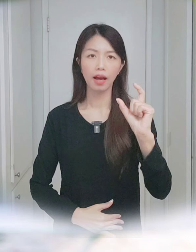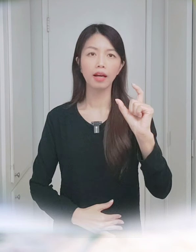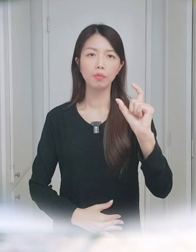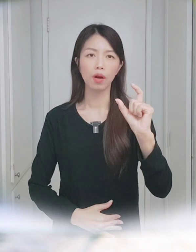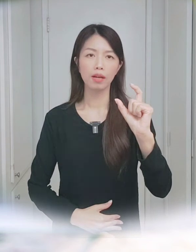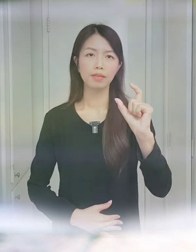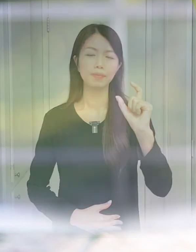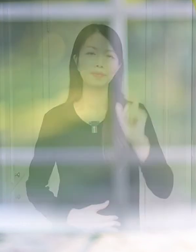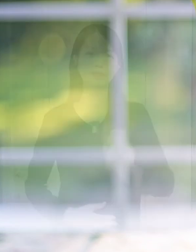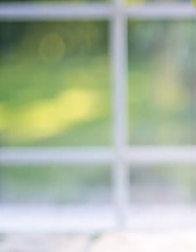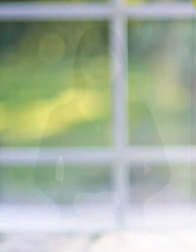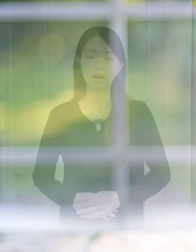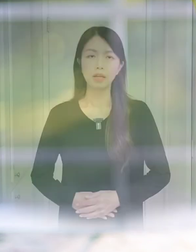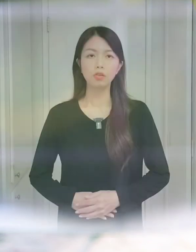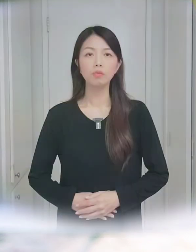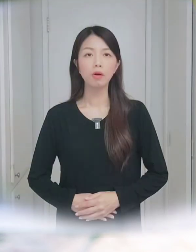강함과